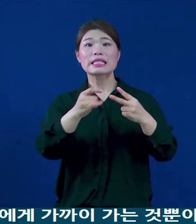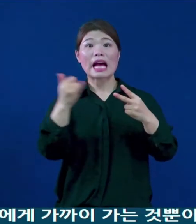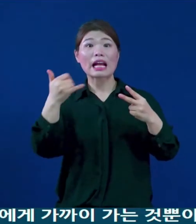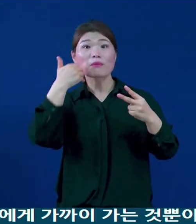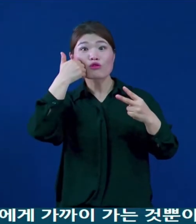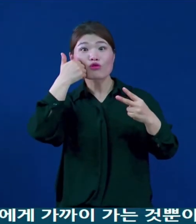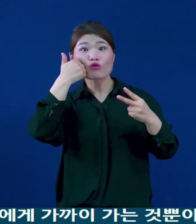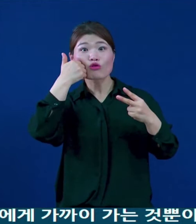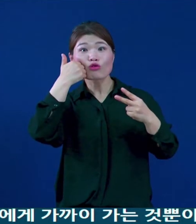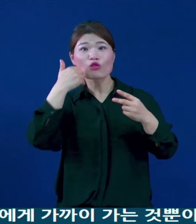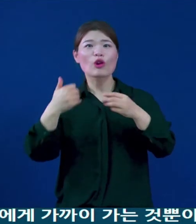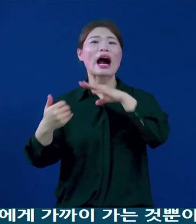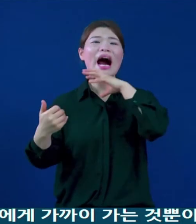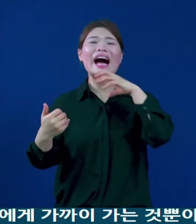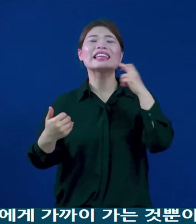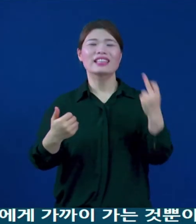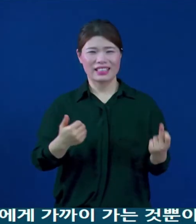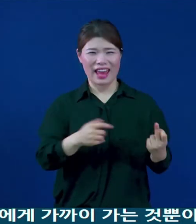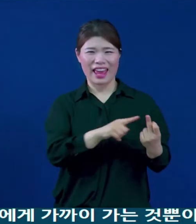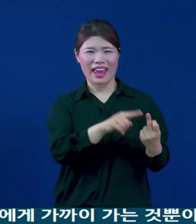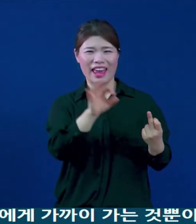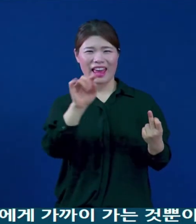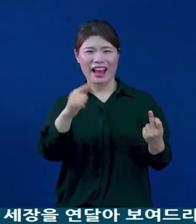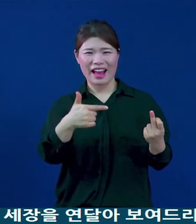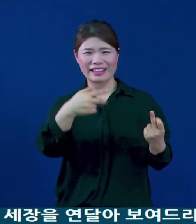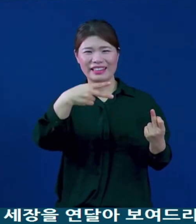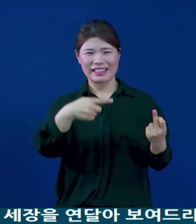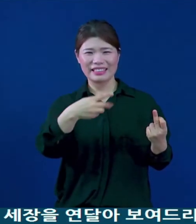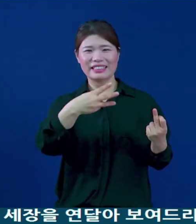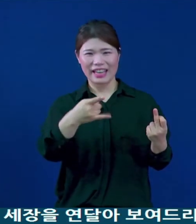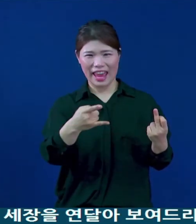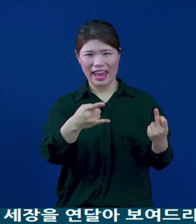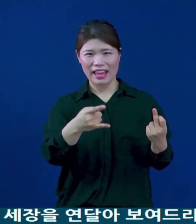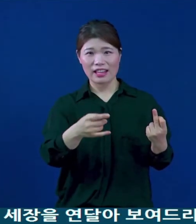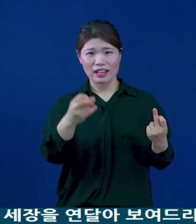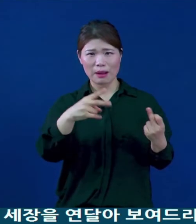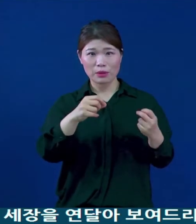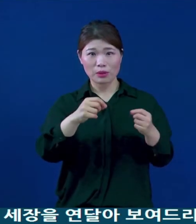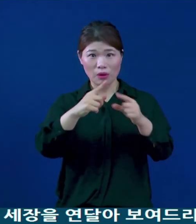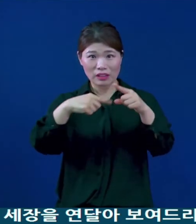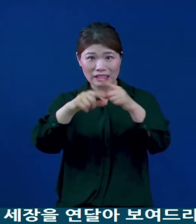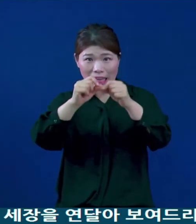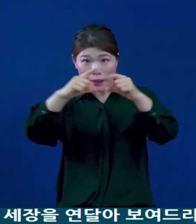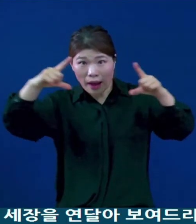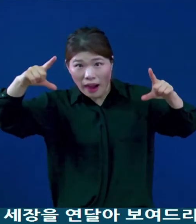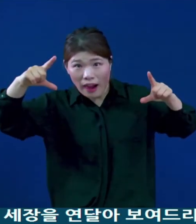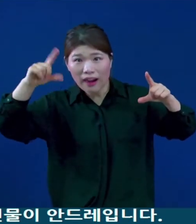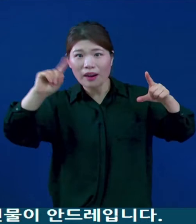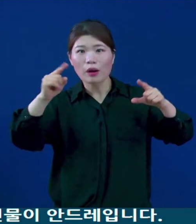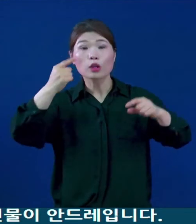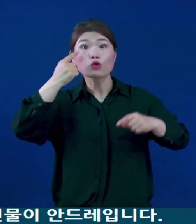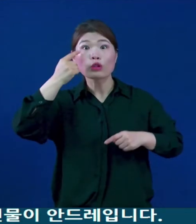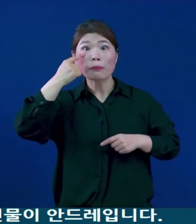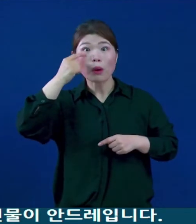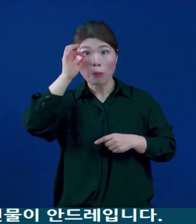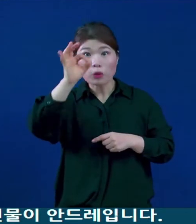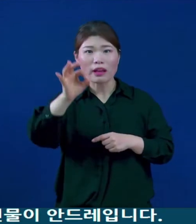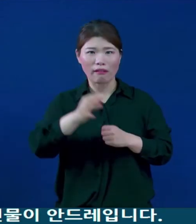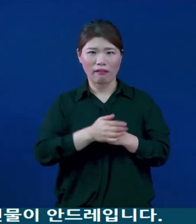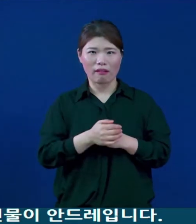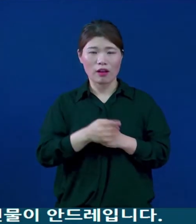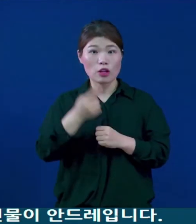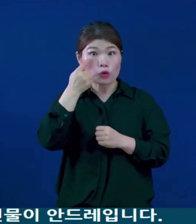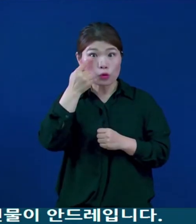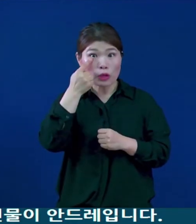인물이 안드레입니다. 여러분 대충 감은 잡으셨죠? 조금 가까이 당겨서 보겠습니다. 눈을 특별히